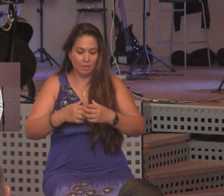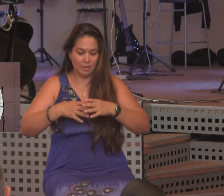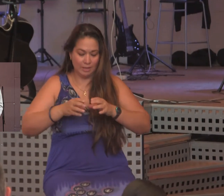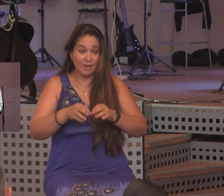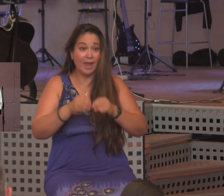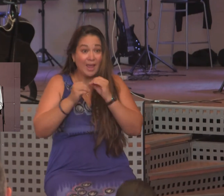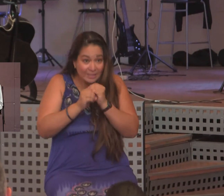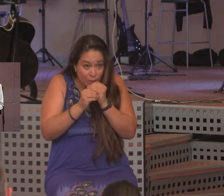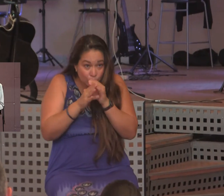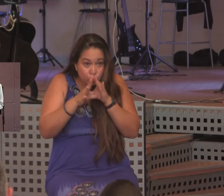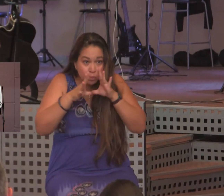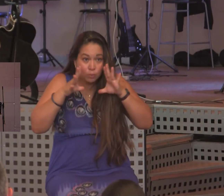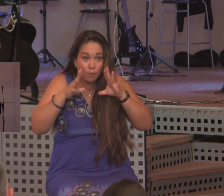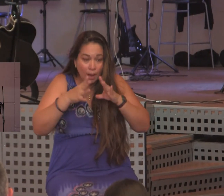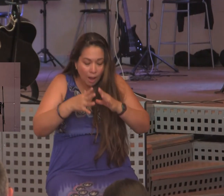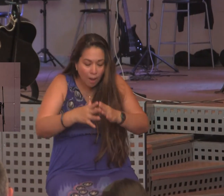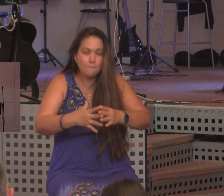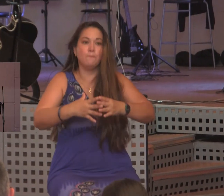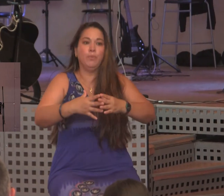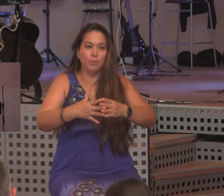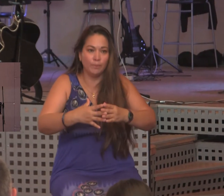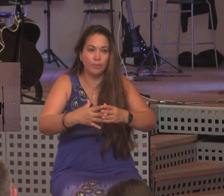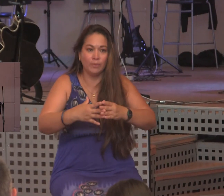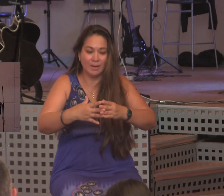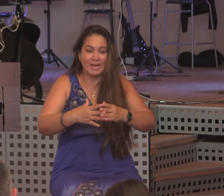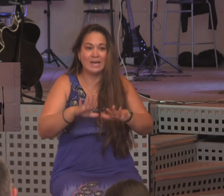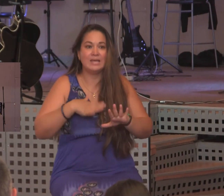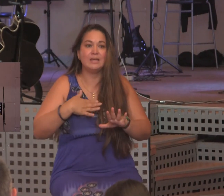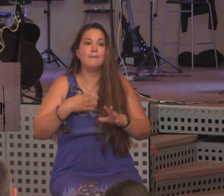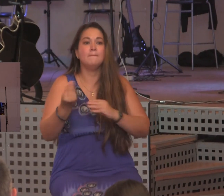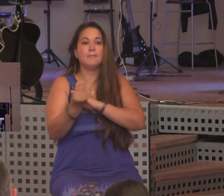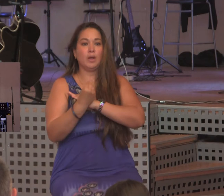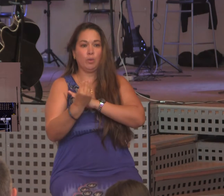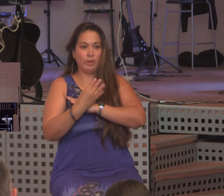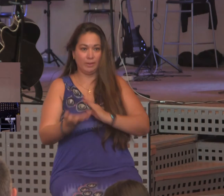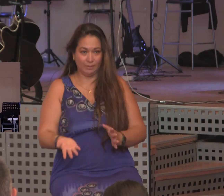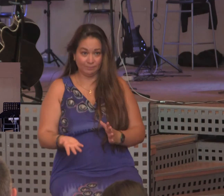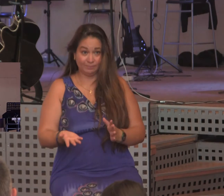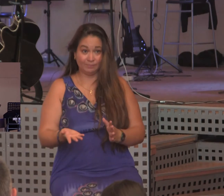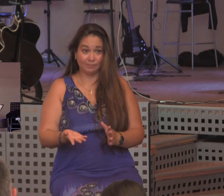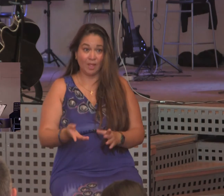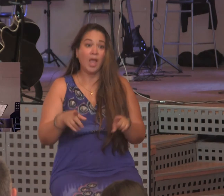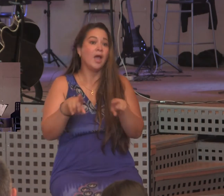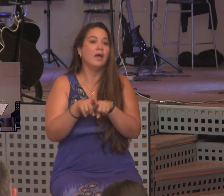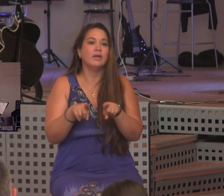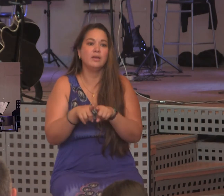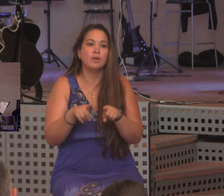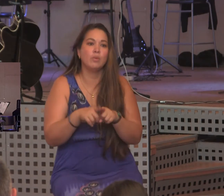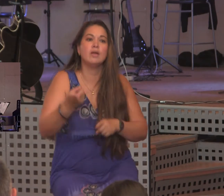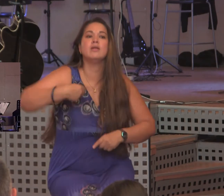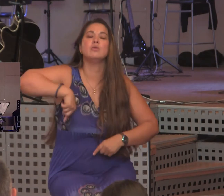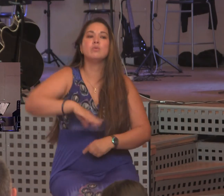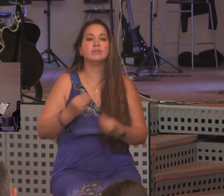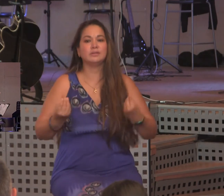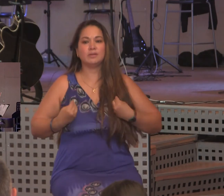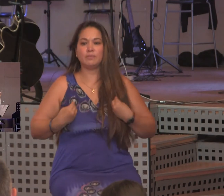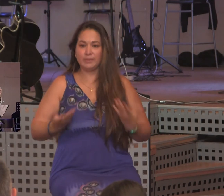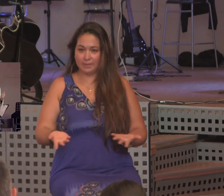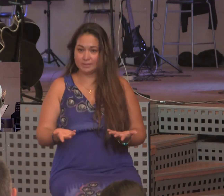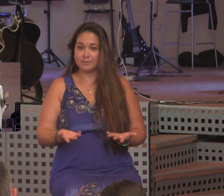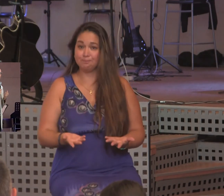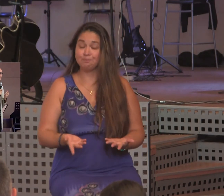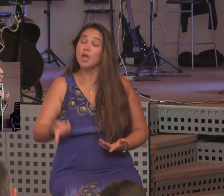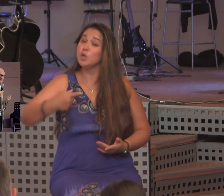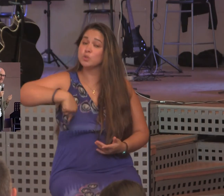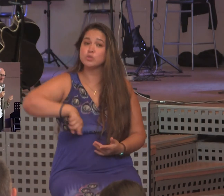salpicadero, salvo que lo evite el cinturón de seguridad. Lo mismo ocurre con nosotros.